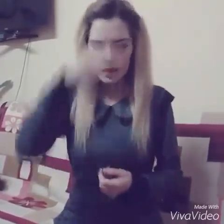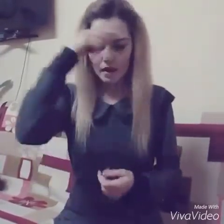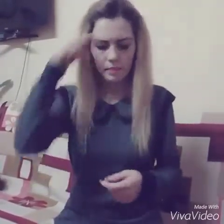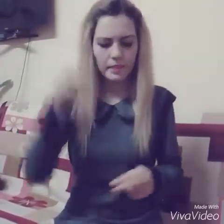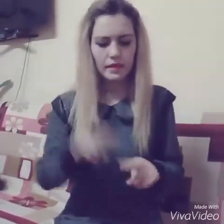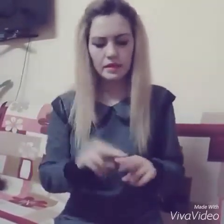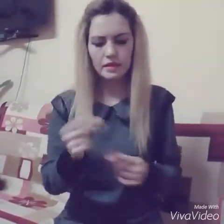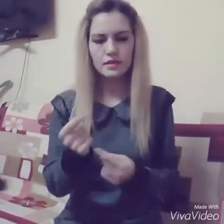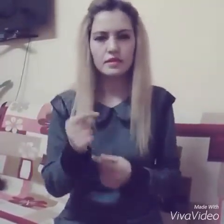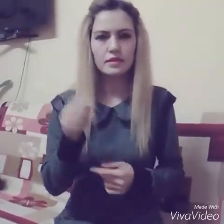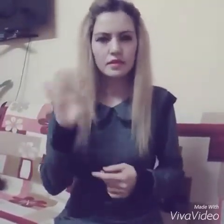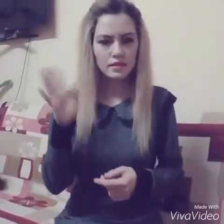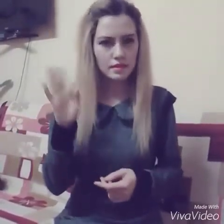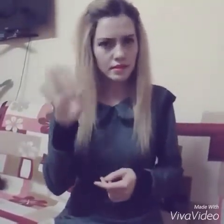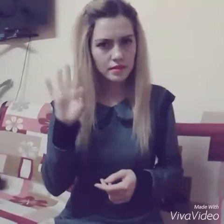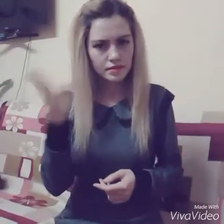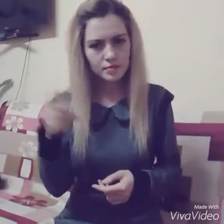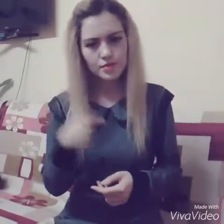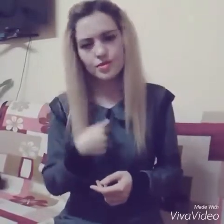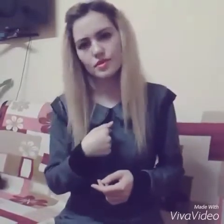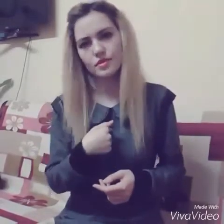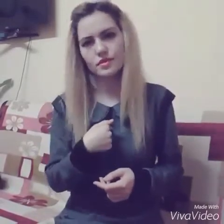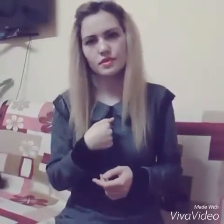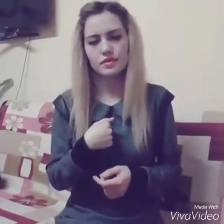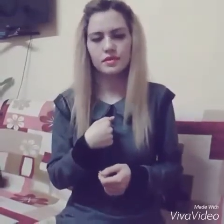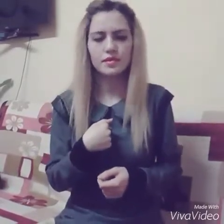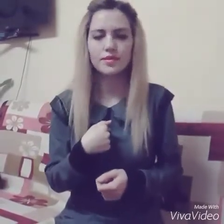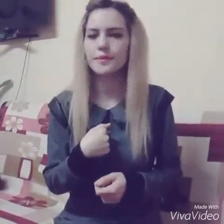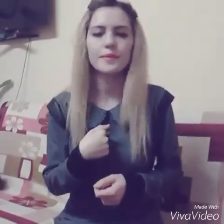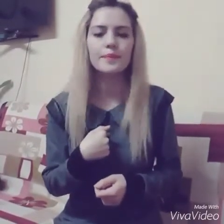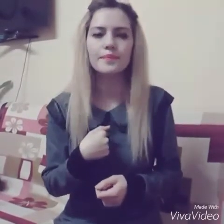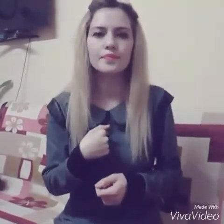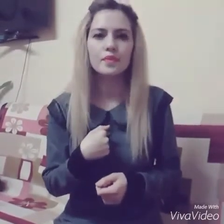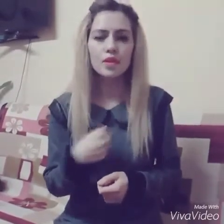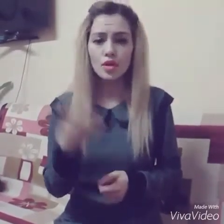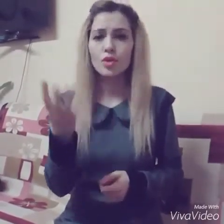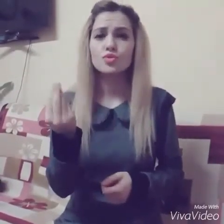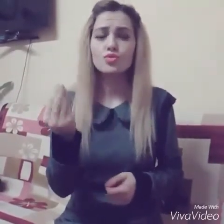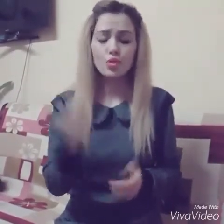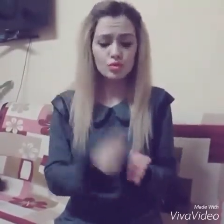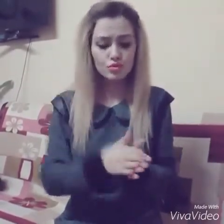belli ki gitmişim çok